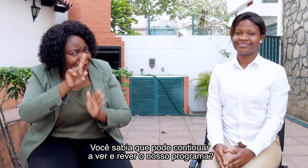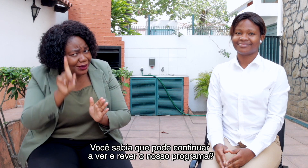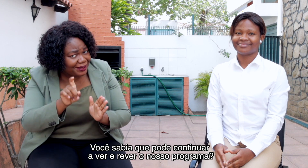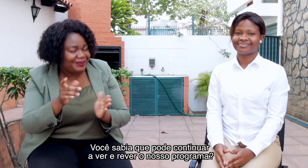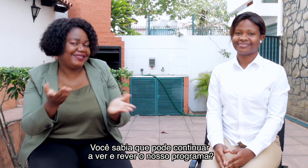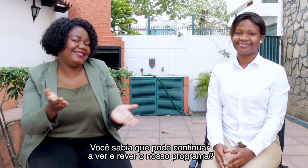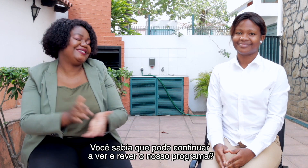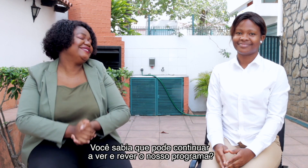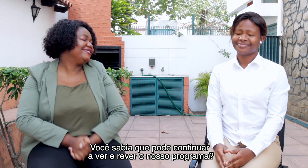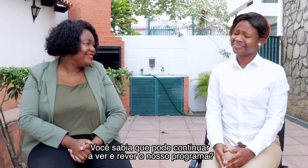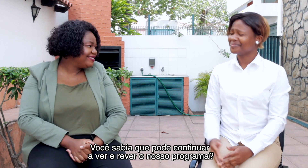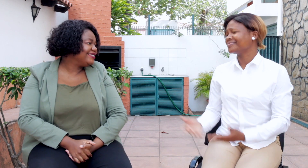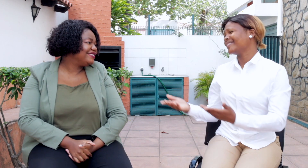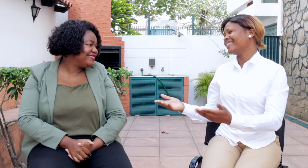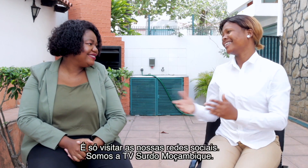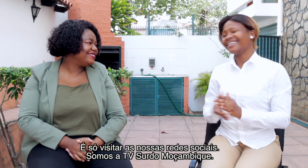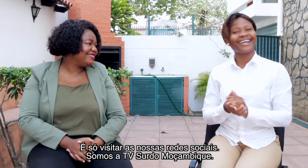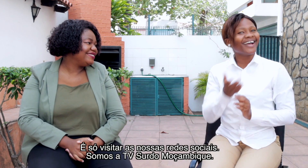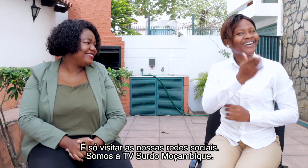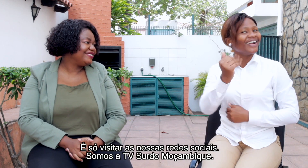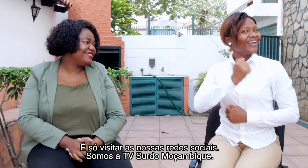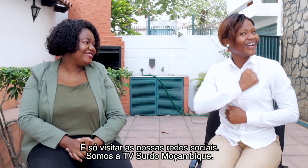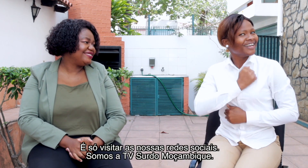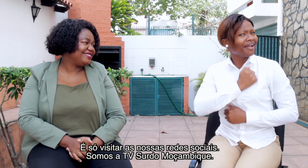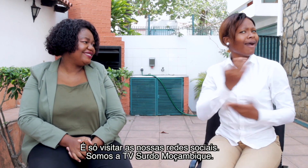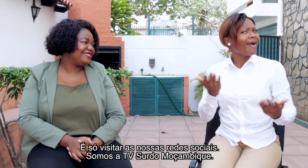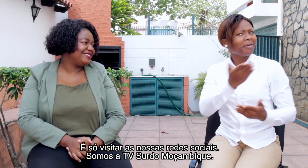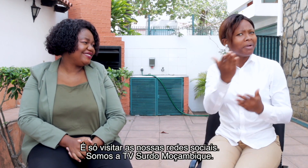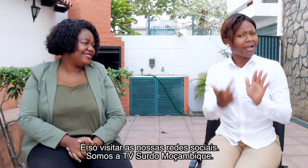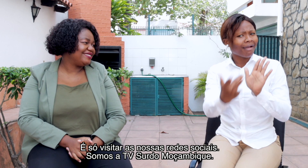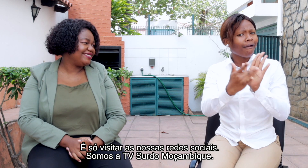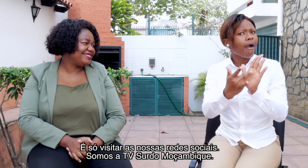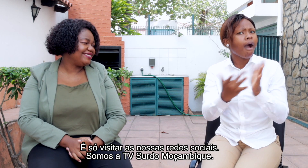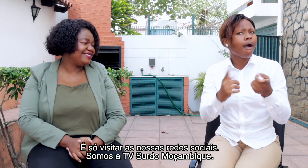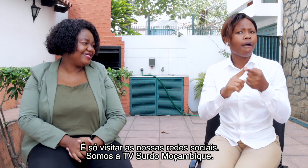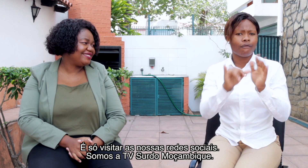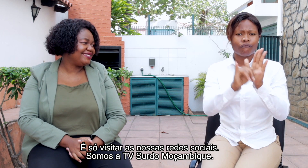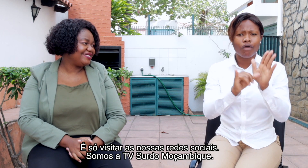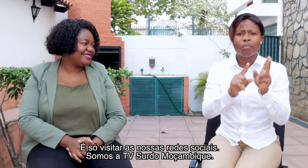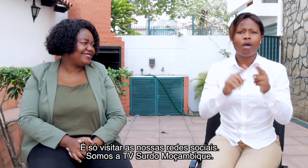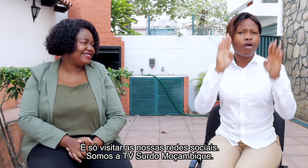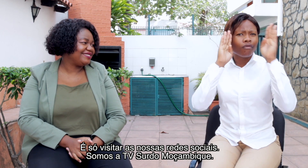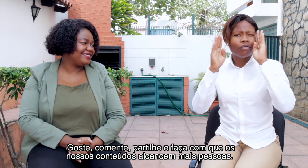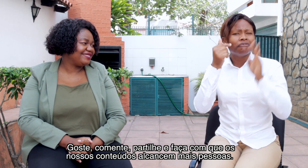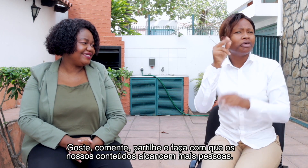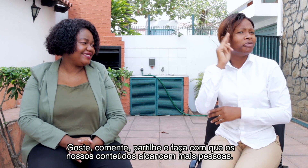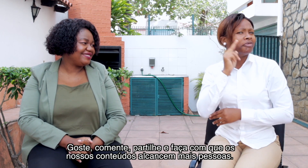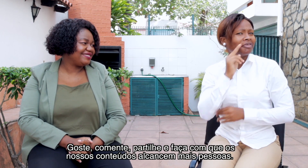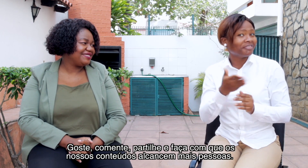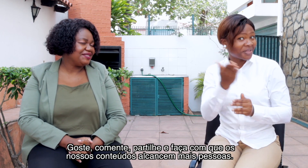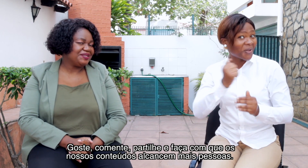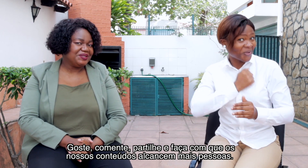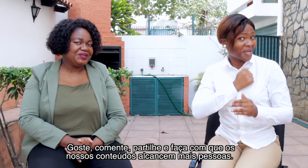e rever o nosso programa? É só visitar as nossas redes sociais. Somos a TV Surdo Moçambique.